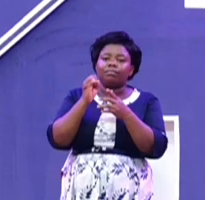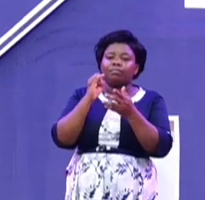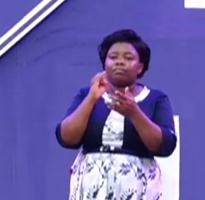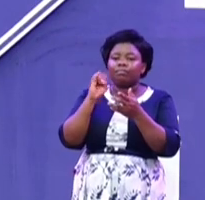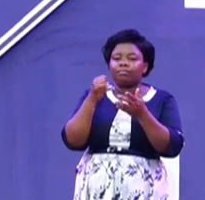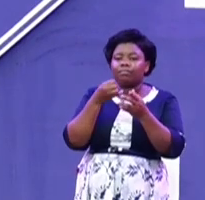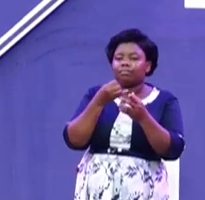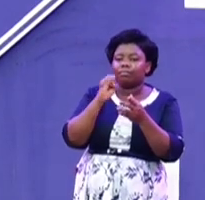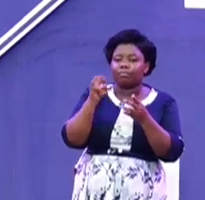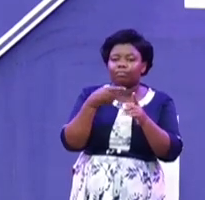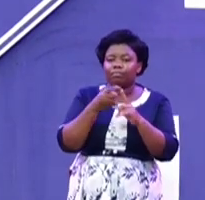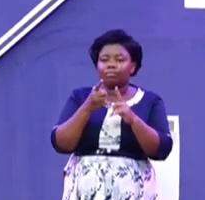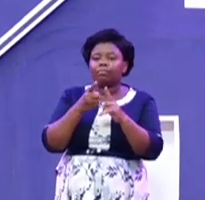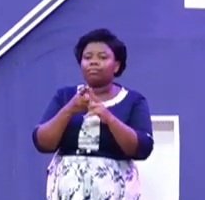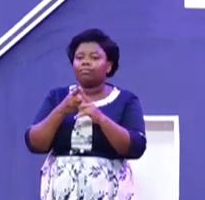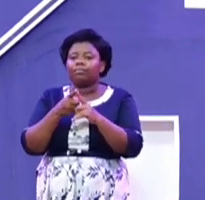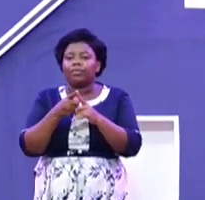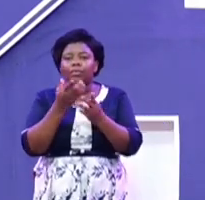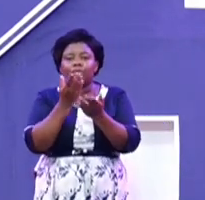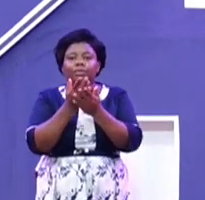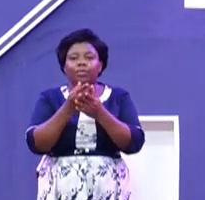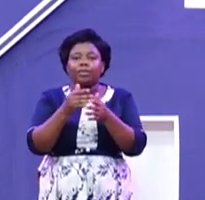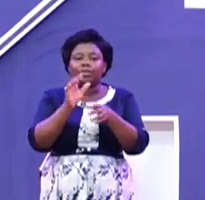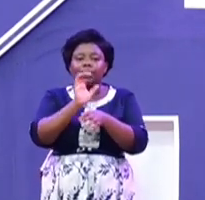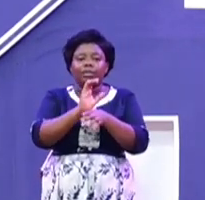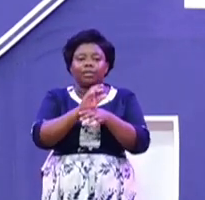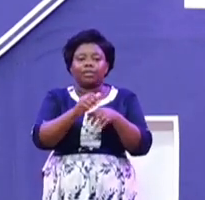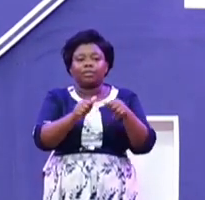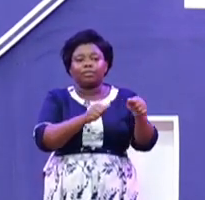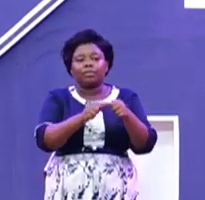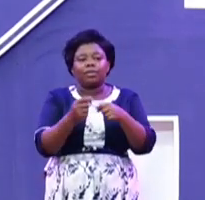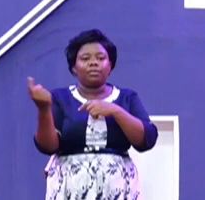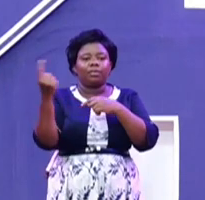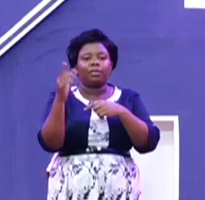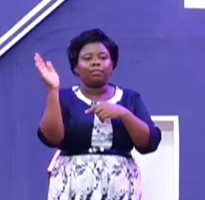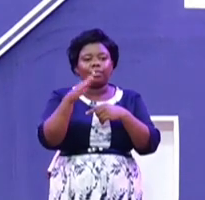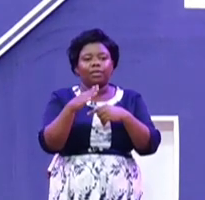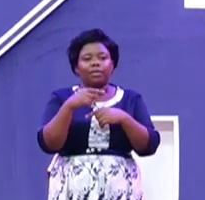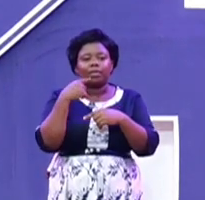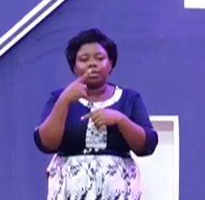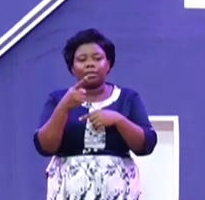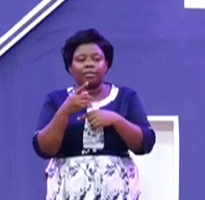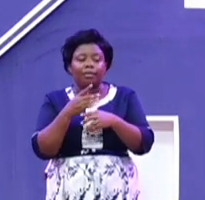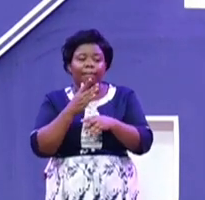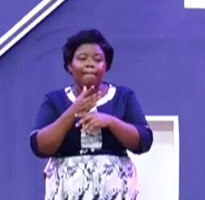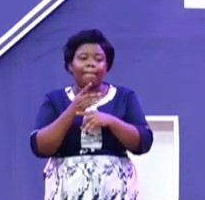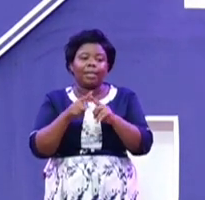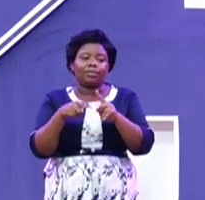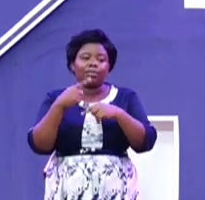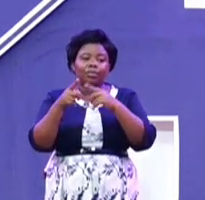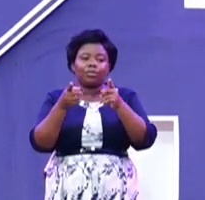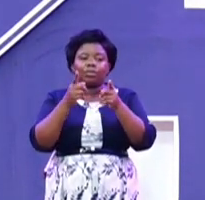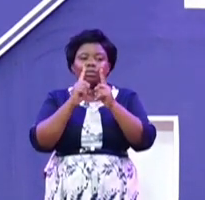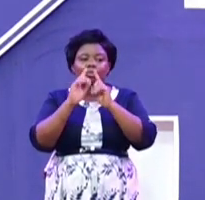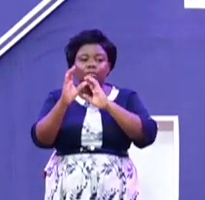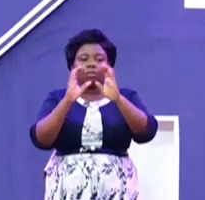jjakifowadinga mu administration tujjaba tudda nga tubabuulira naye byonna tujjaba nga twongera